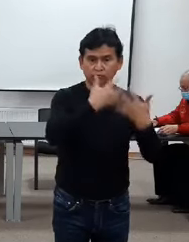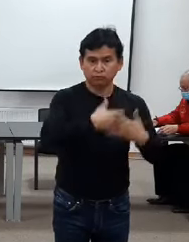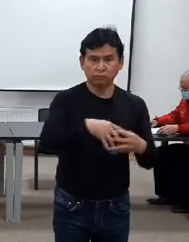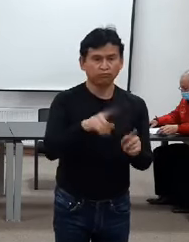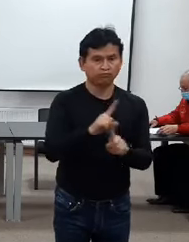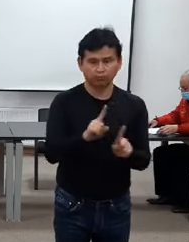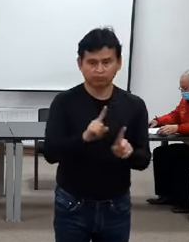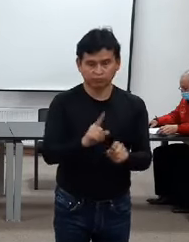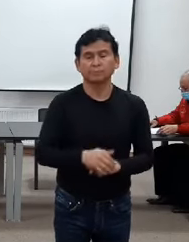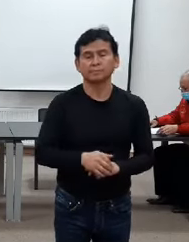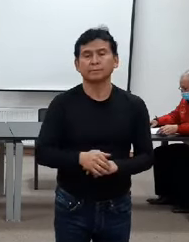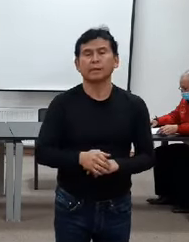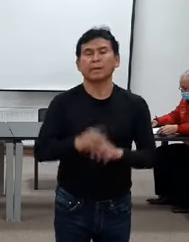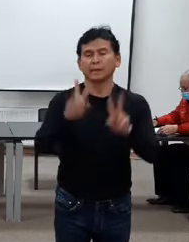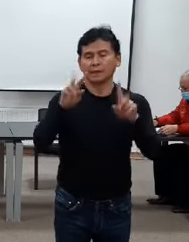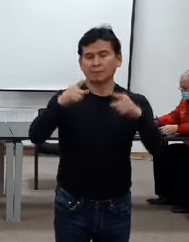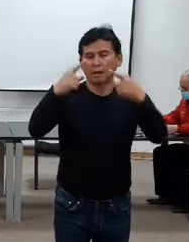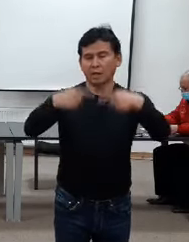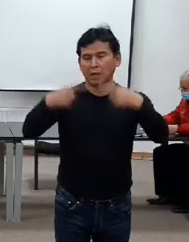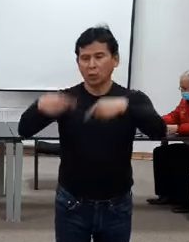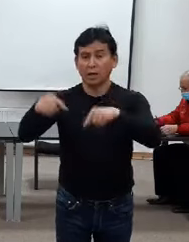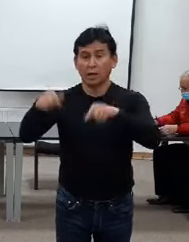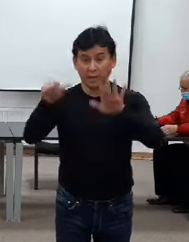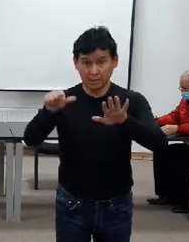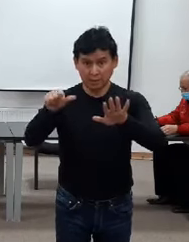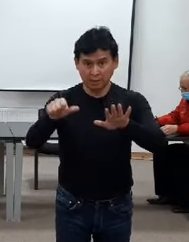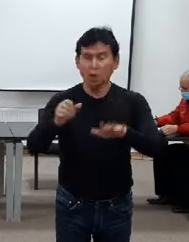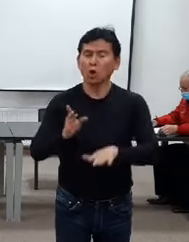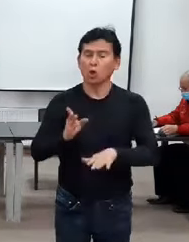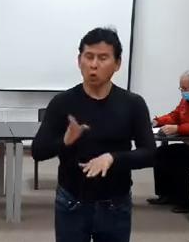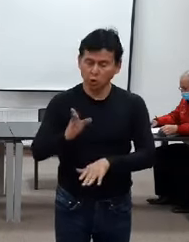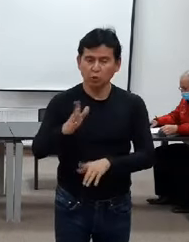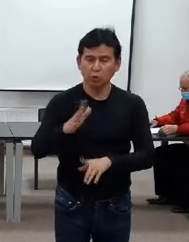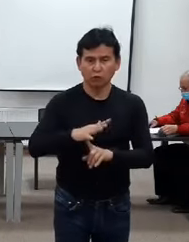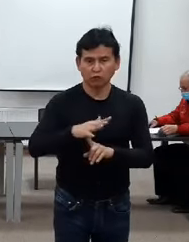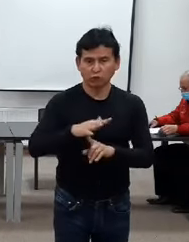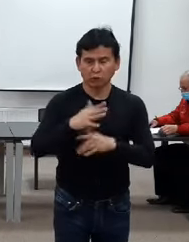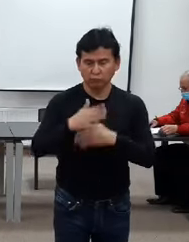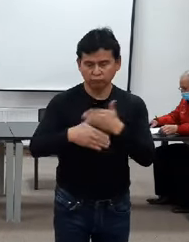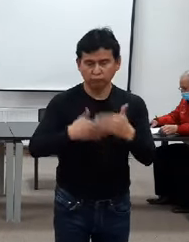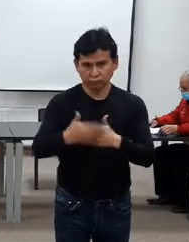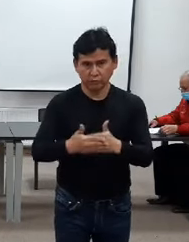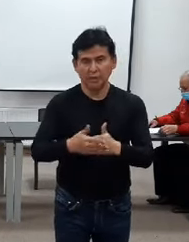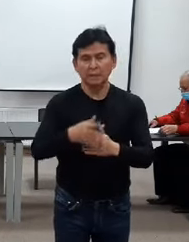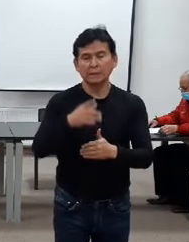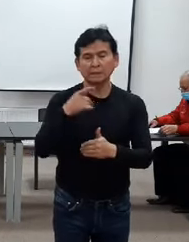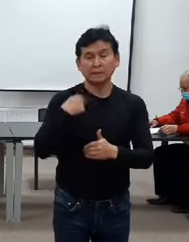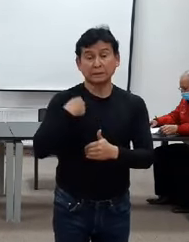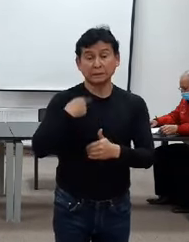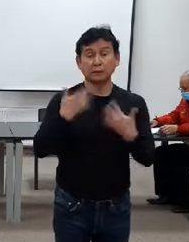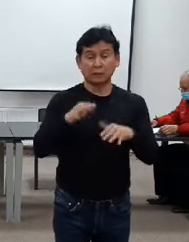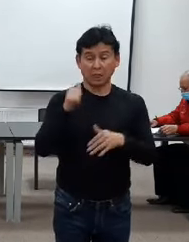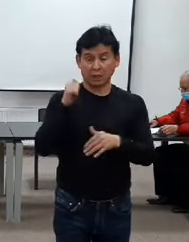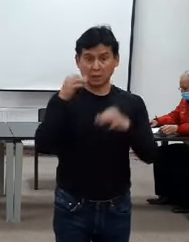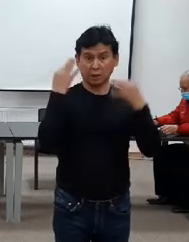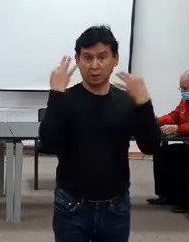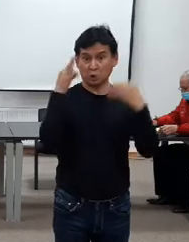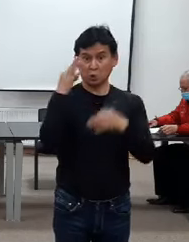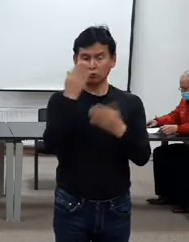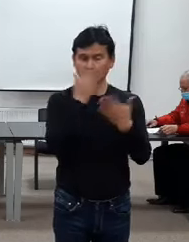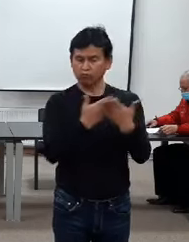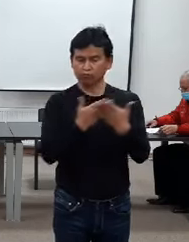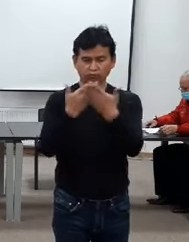de las 16 barreras de aduanas sanitarias, estas se mantienen en pleno funcionamiento y, de acuerdo a reunión sostenida el día de ayer de análisis